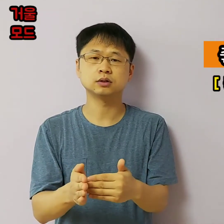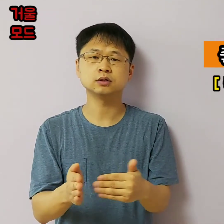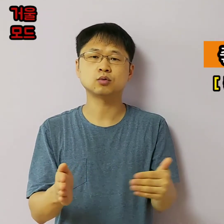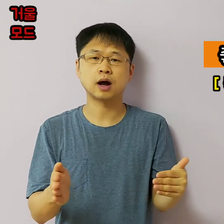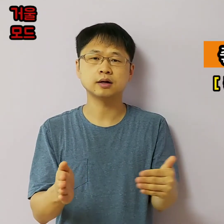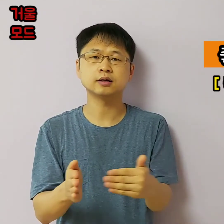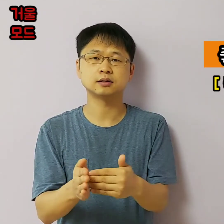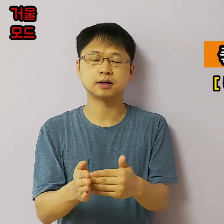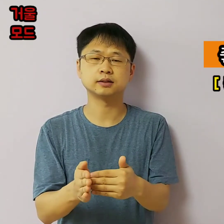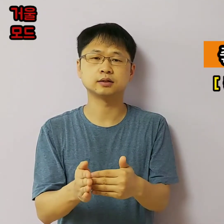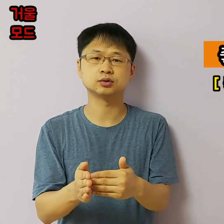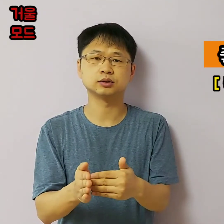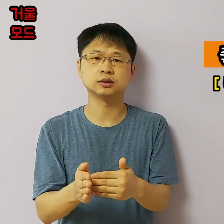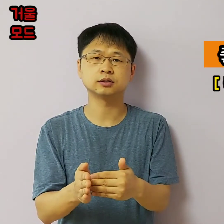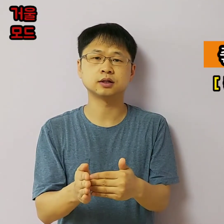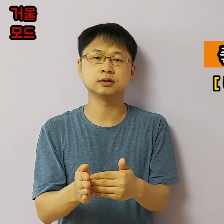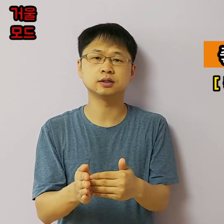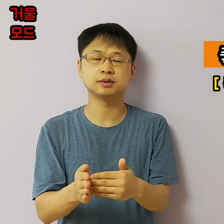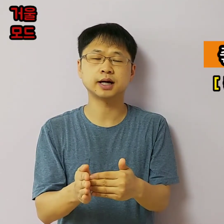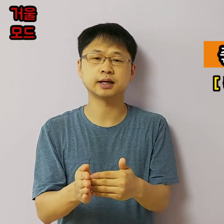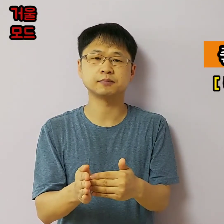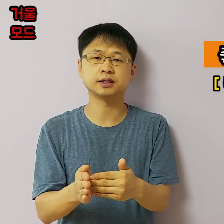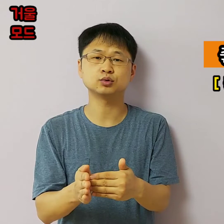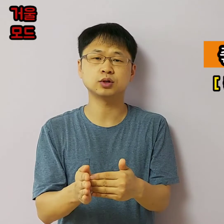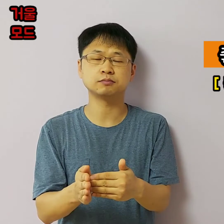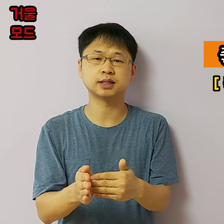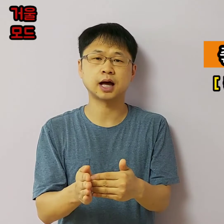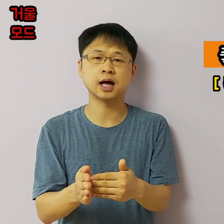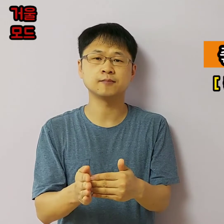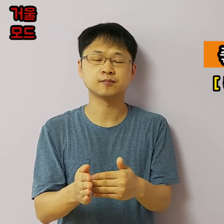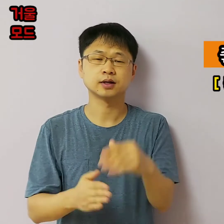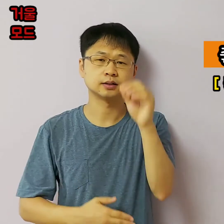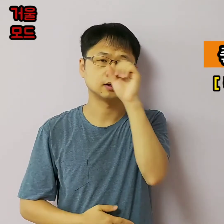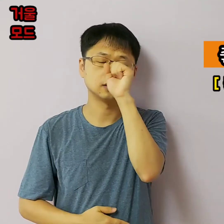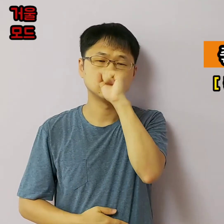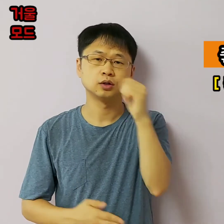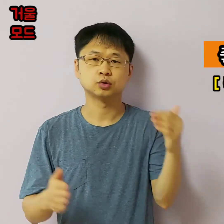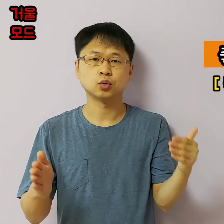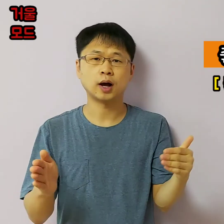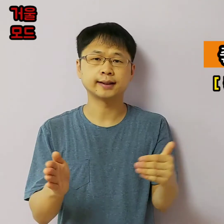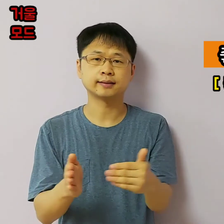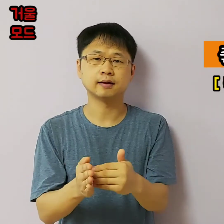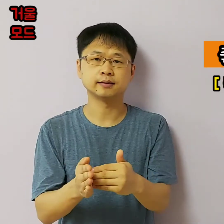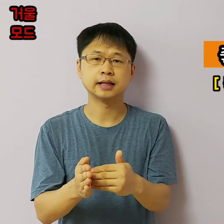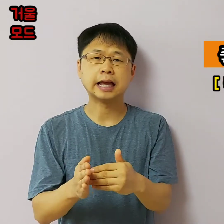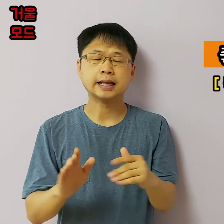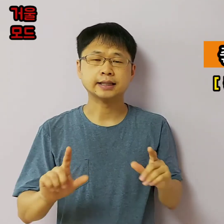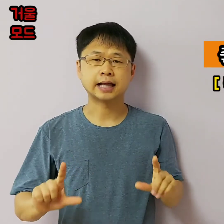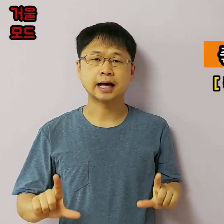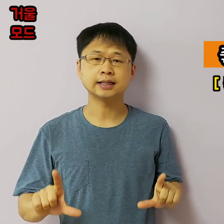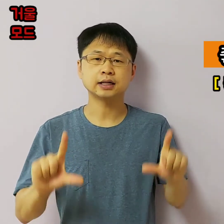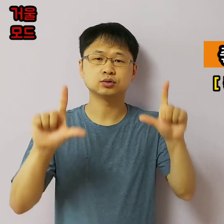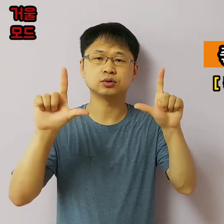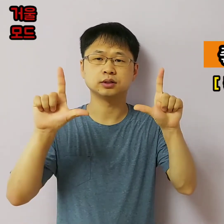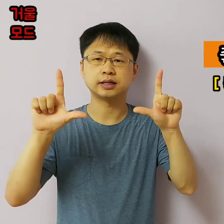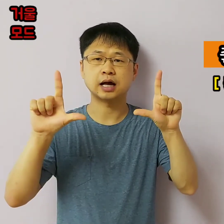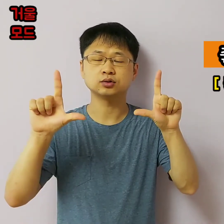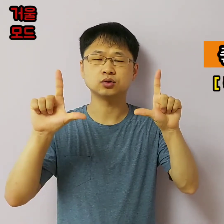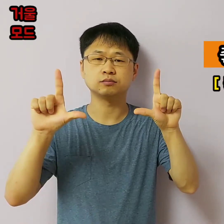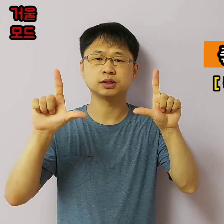혹은 과거형을 만들어주는 그런 의미가 담긴 수어입니다. 그래서 좋았던 날이란 수어는 양손